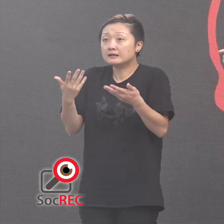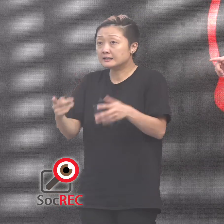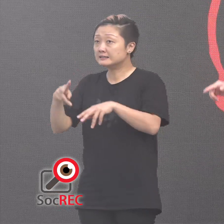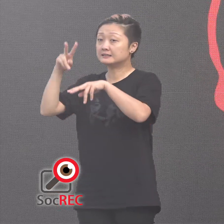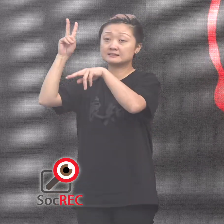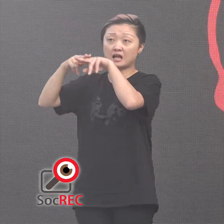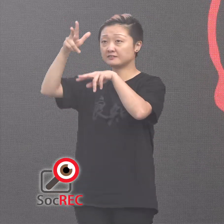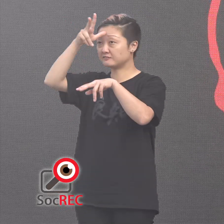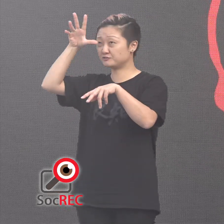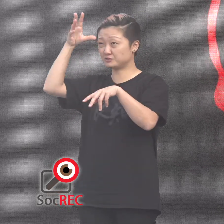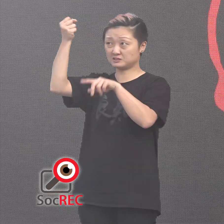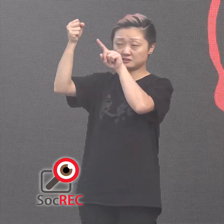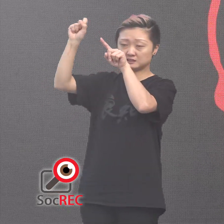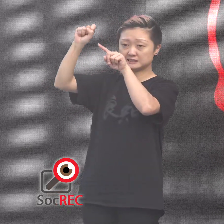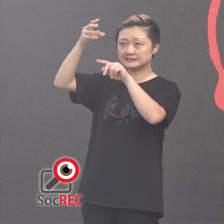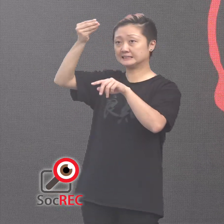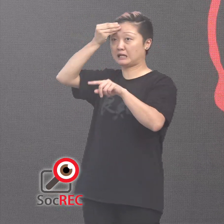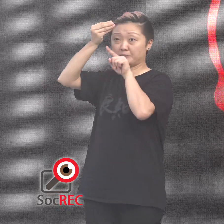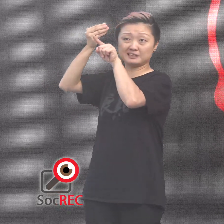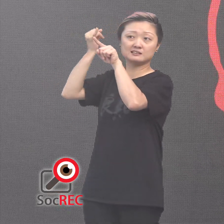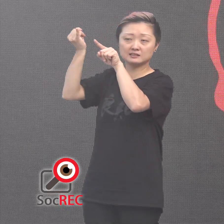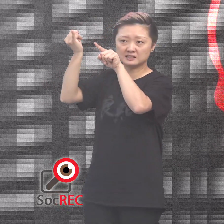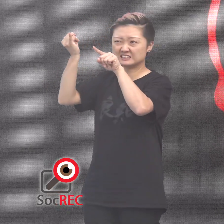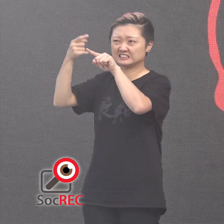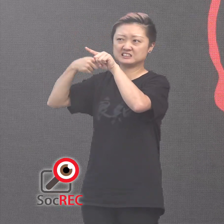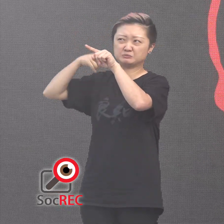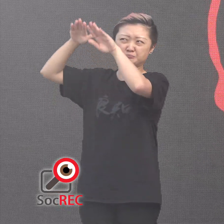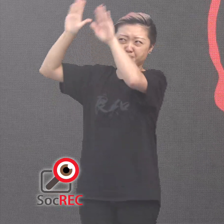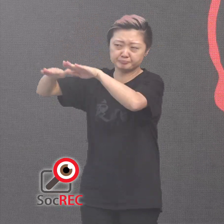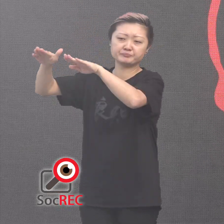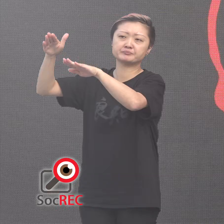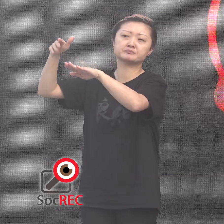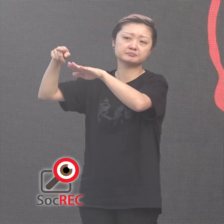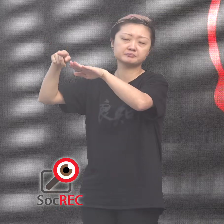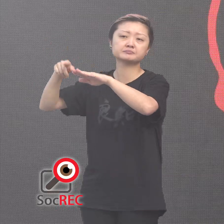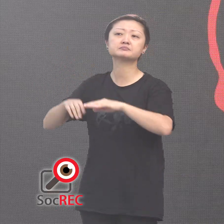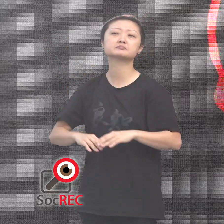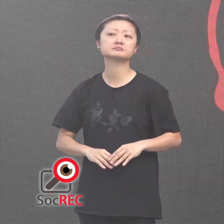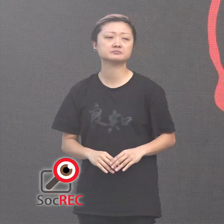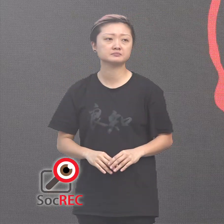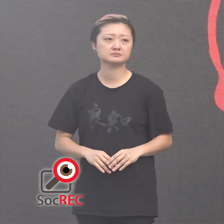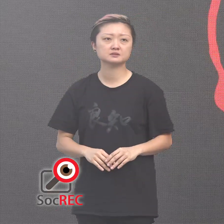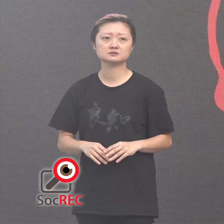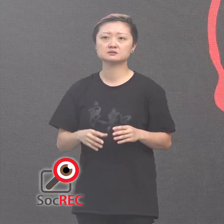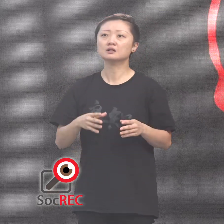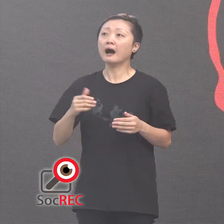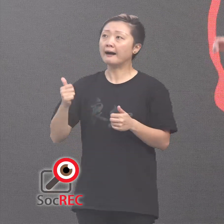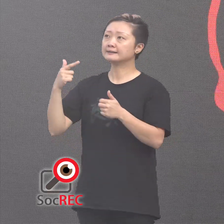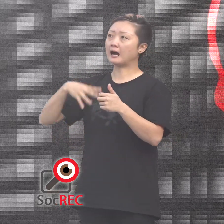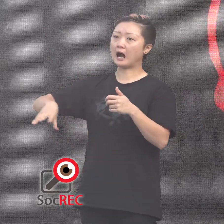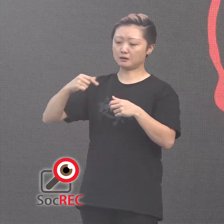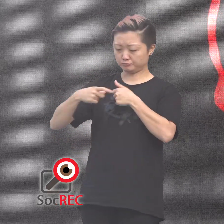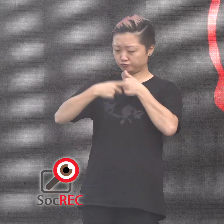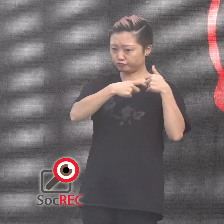中共罪恶的林郑月娥傀儡政权 你们可以消灭我的肉